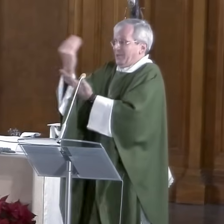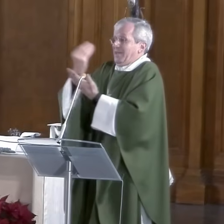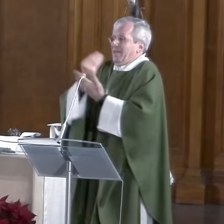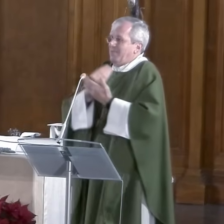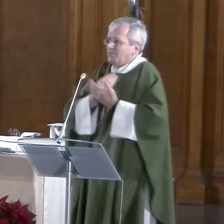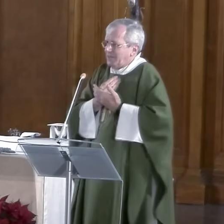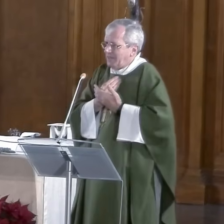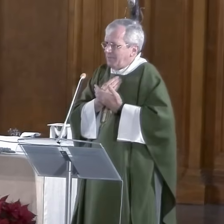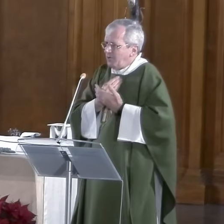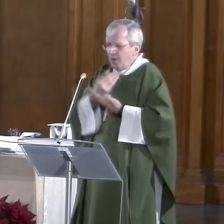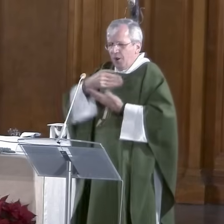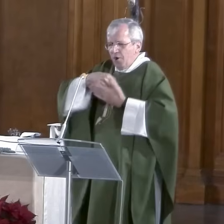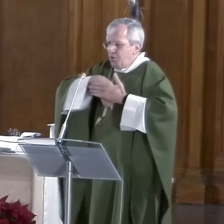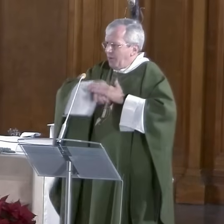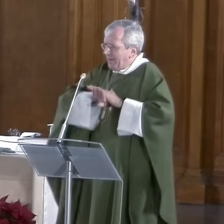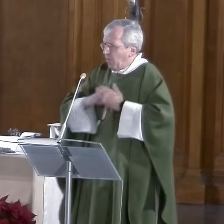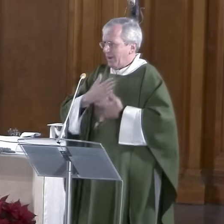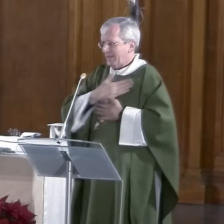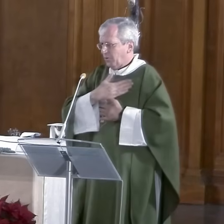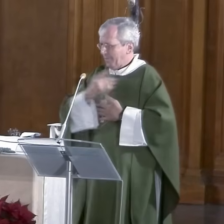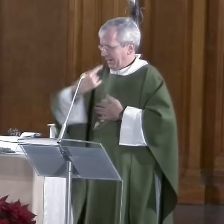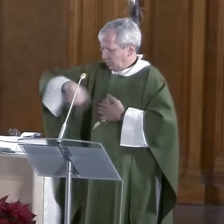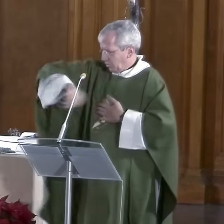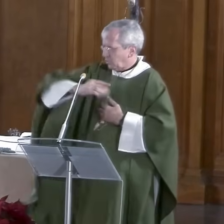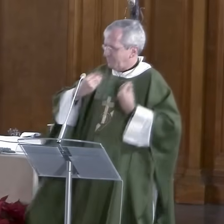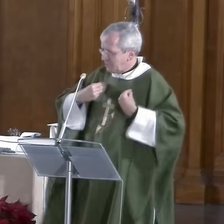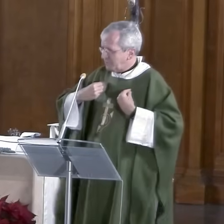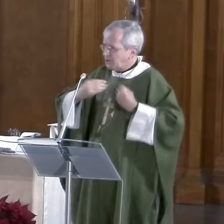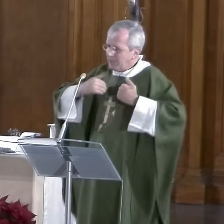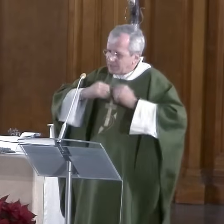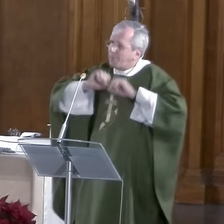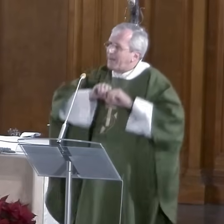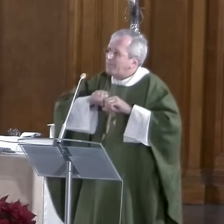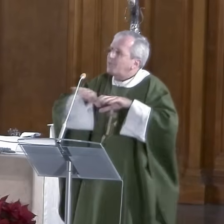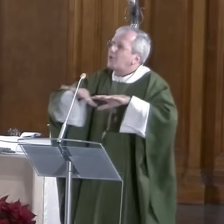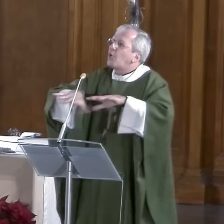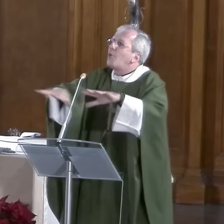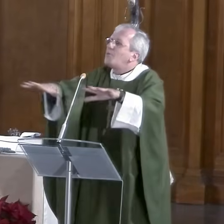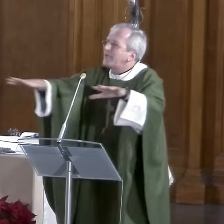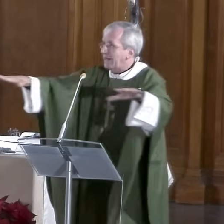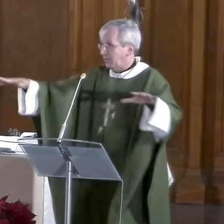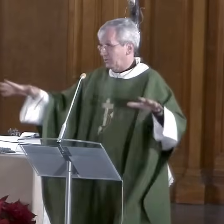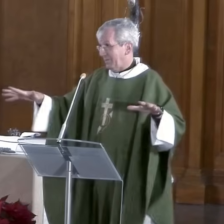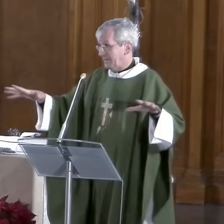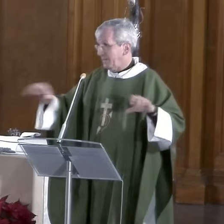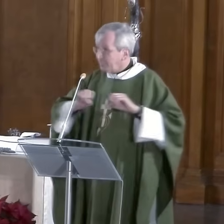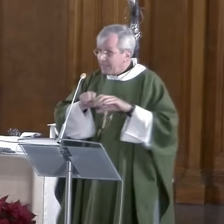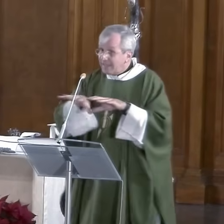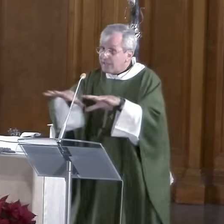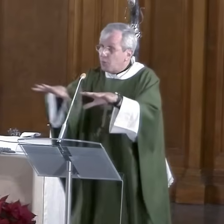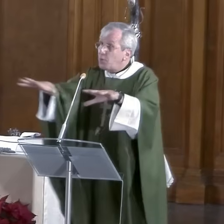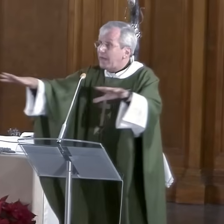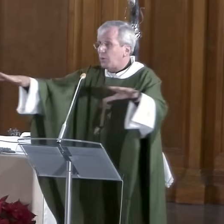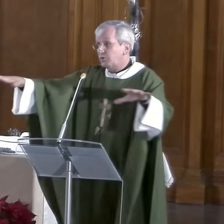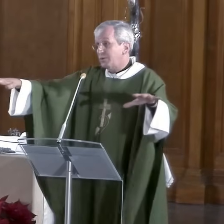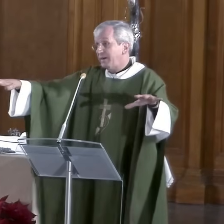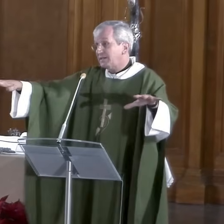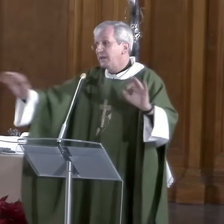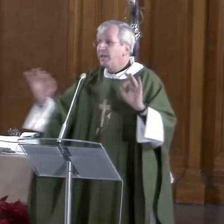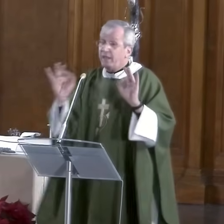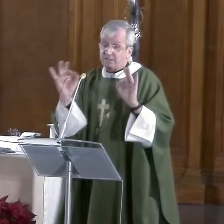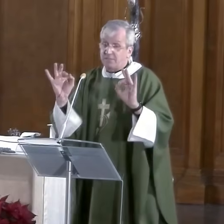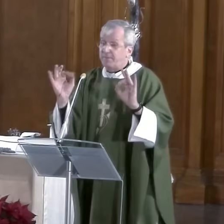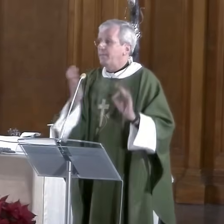Dios hemos recibido, no para guardarlo para nosotros mismos, sino para poderlo comunicar a los demás. Y ese comunicarlo a los